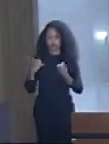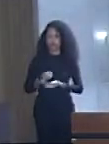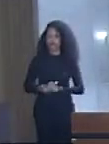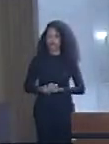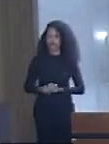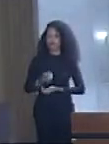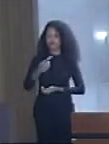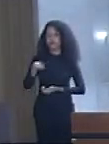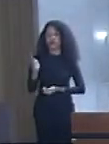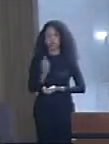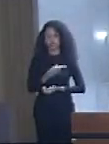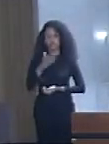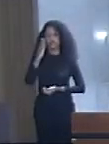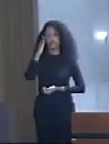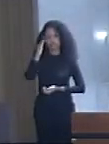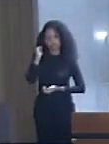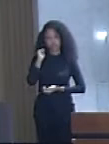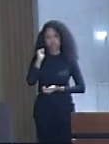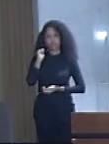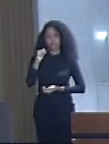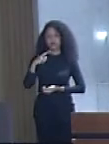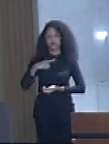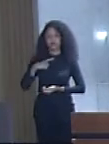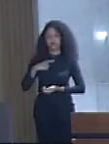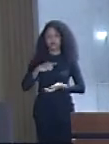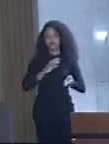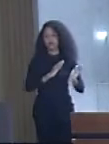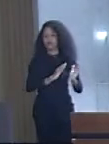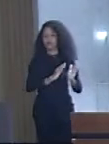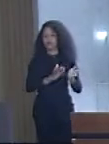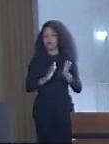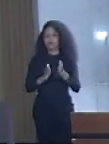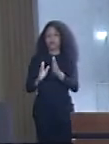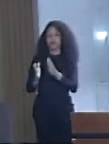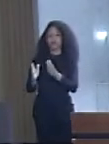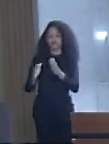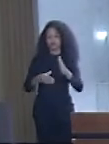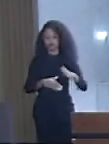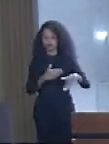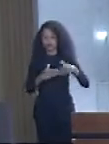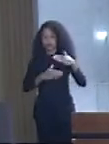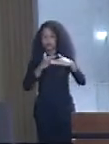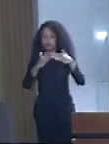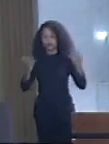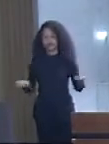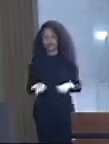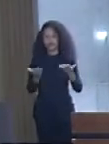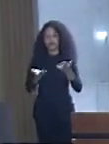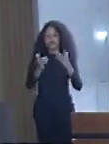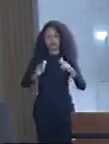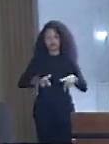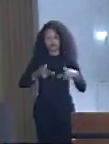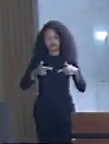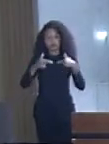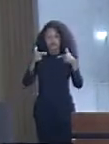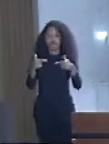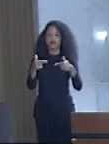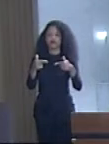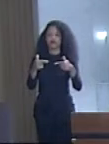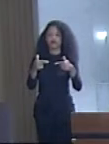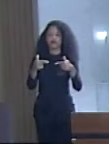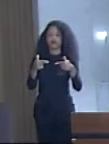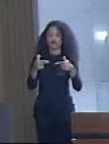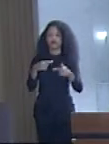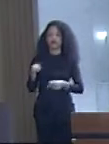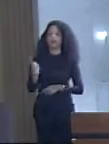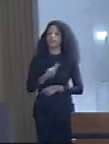pessoal, o quanto nesse processo de construção, de fortalecimento, de luta, nós